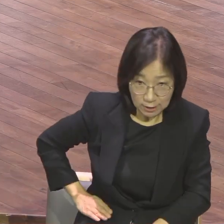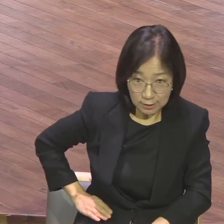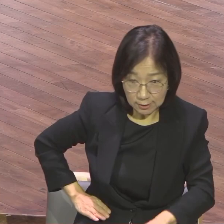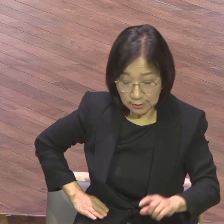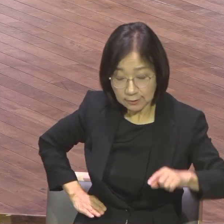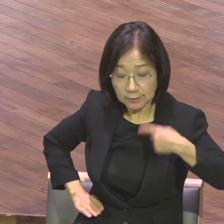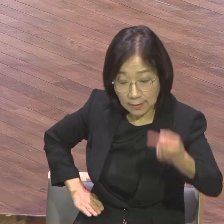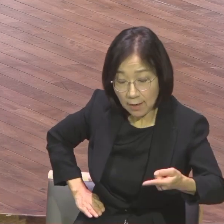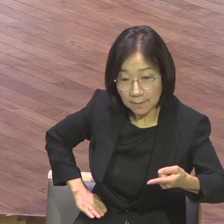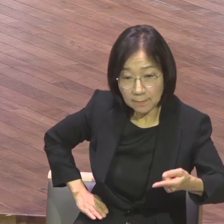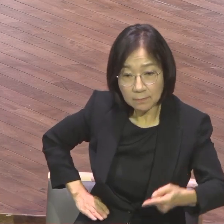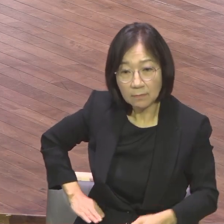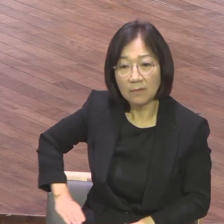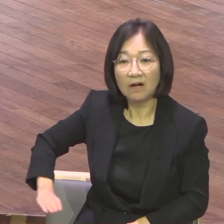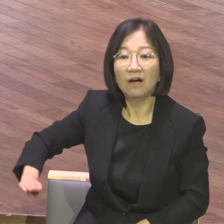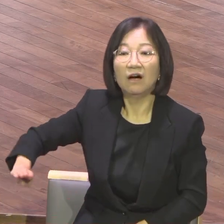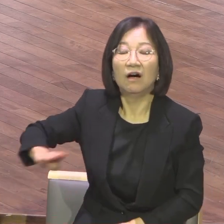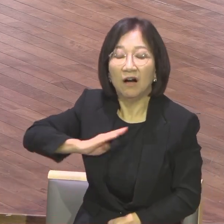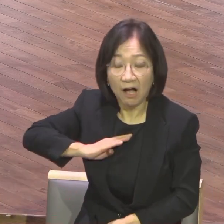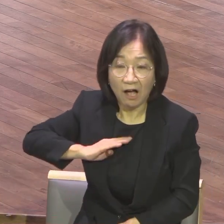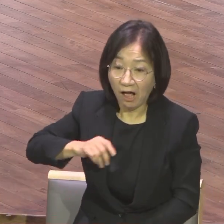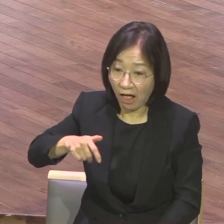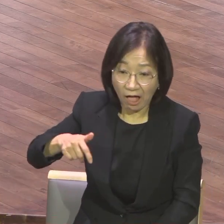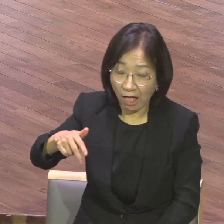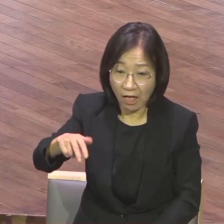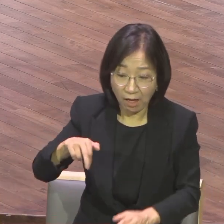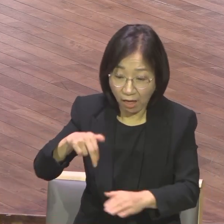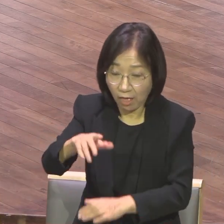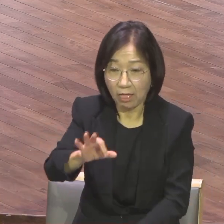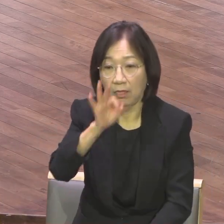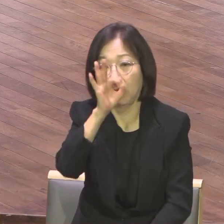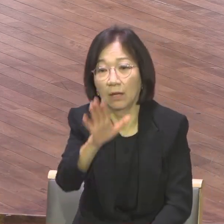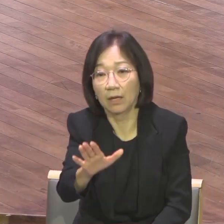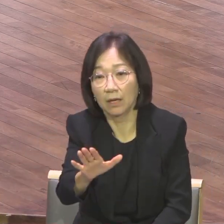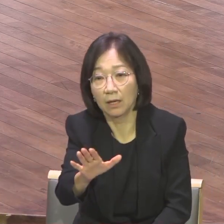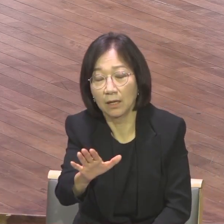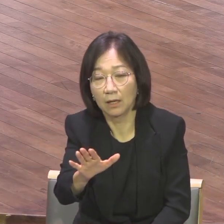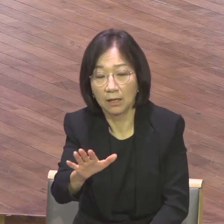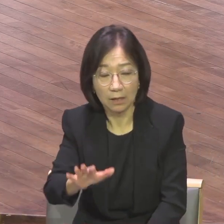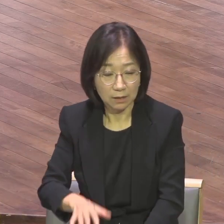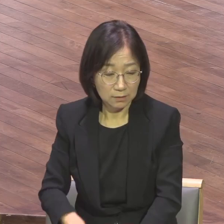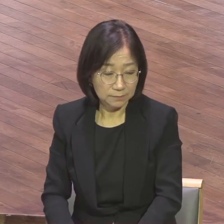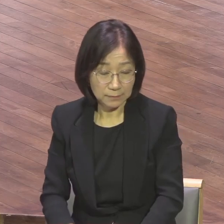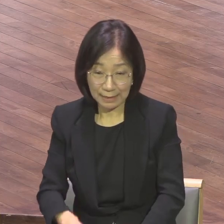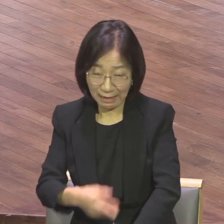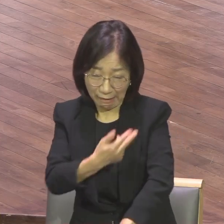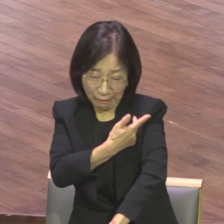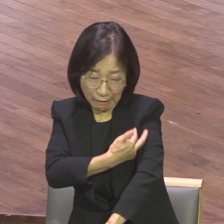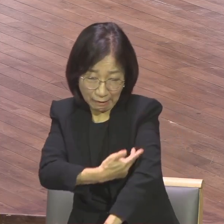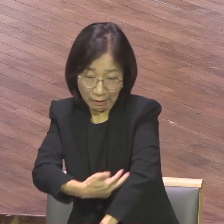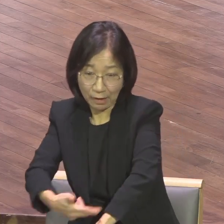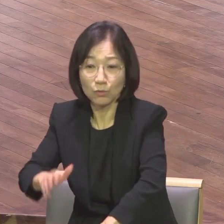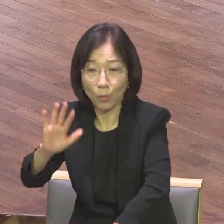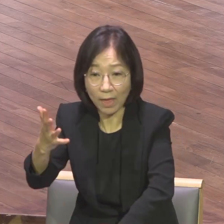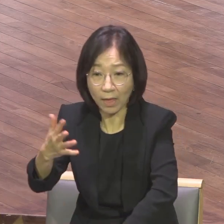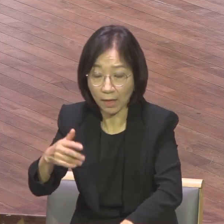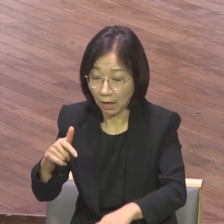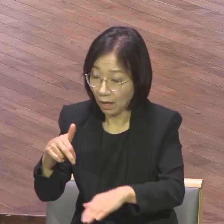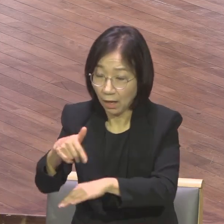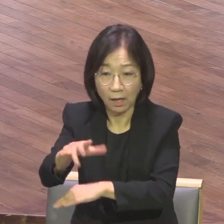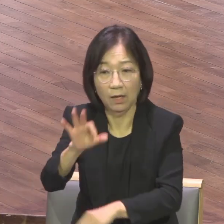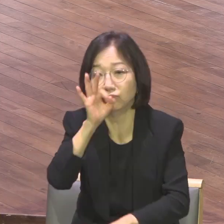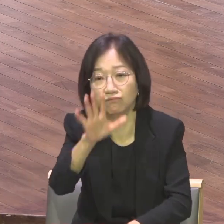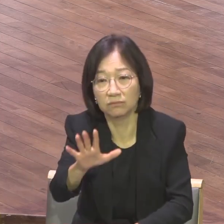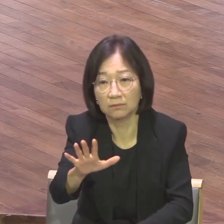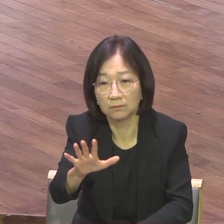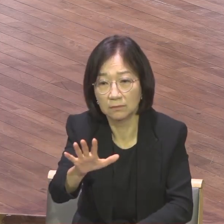다시 천적을 청량하시니 물이 내게 건너지 못할 강이 된지라 그 물이 가득하여 헤엄칠만한 물이요 사람이 능히